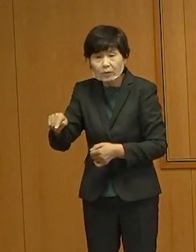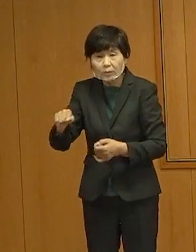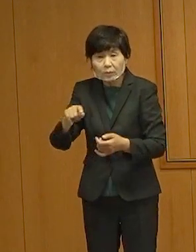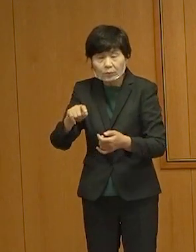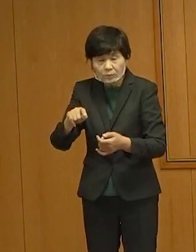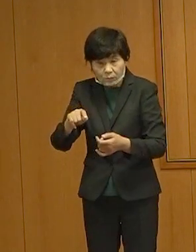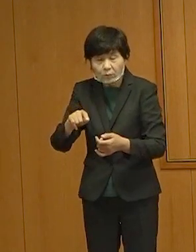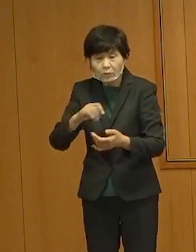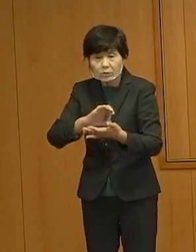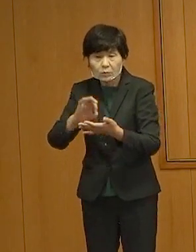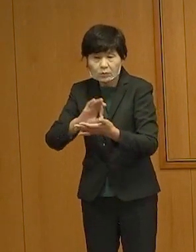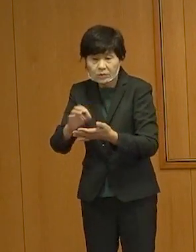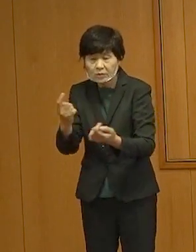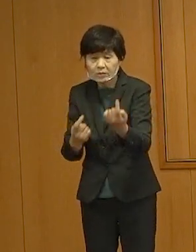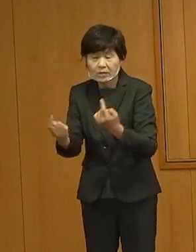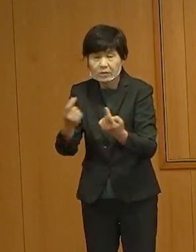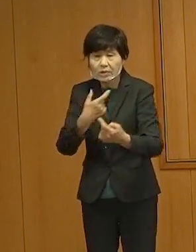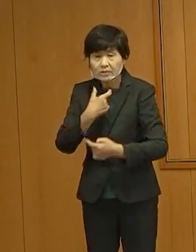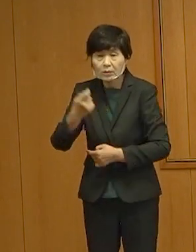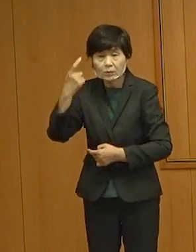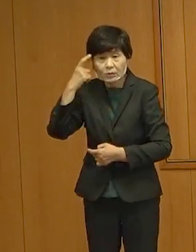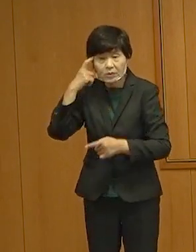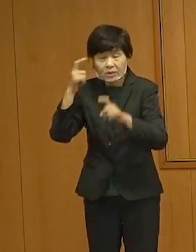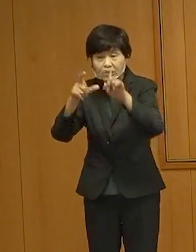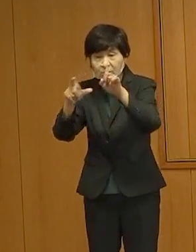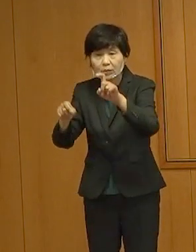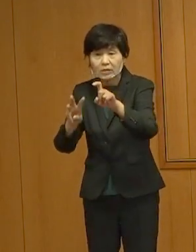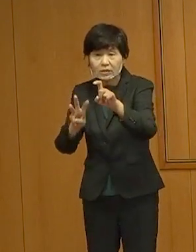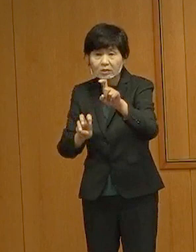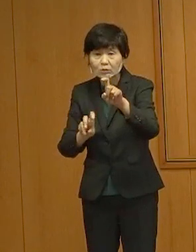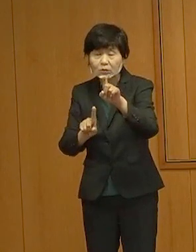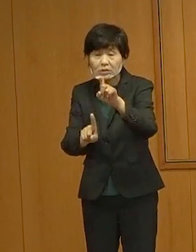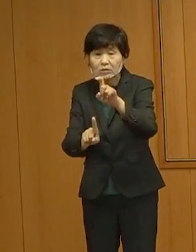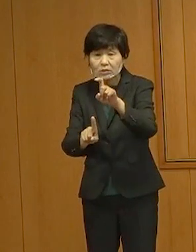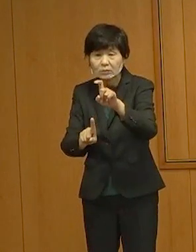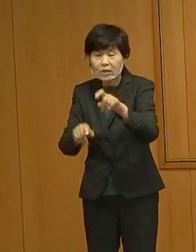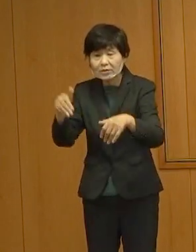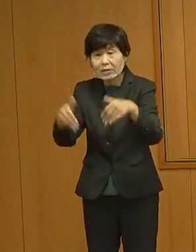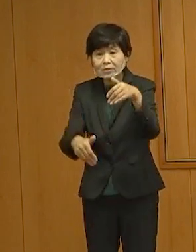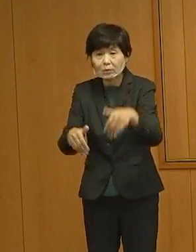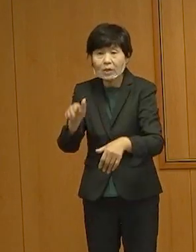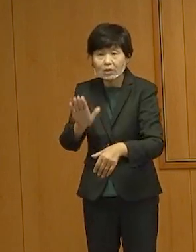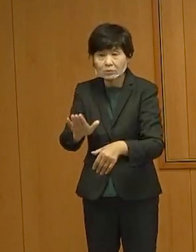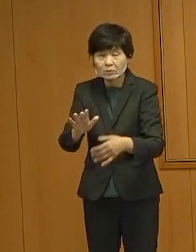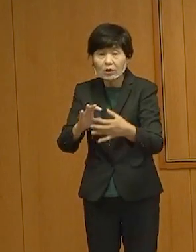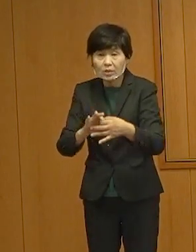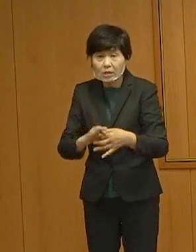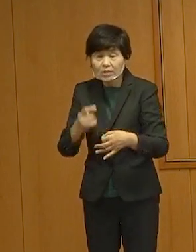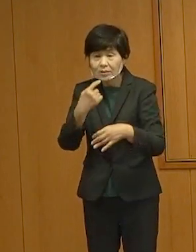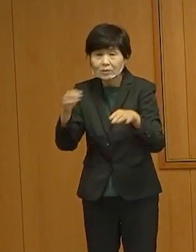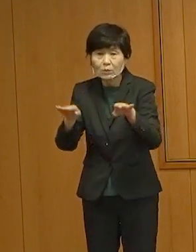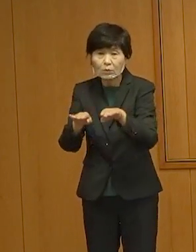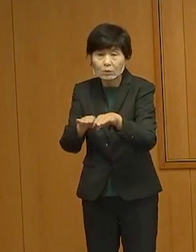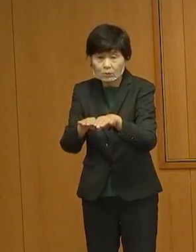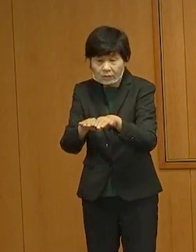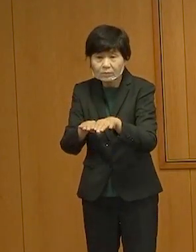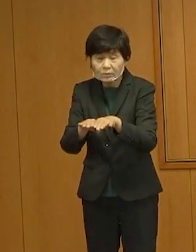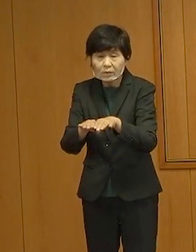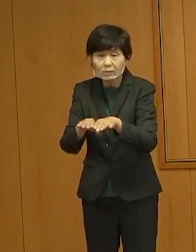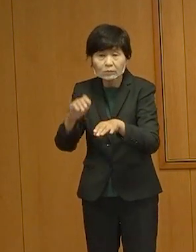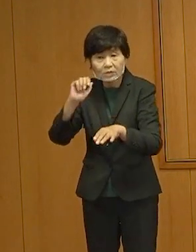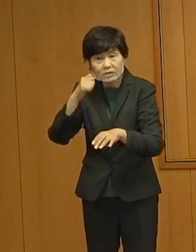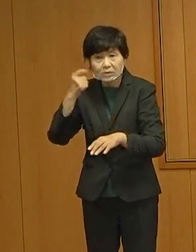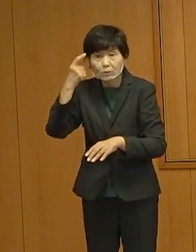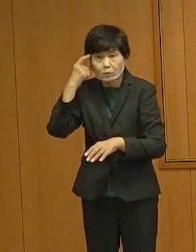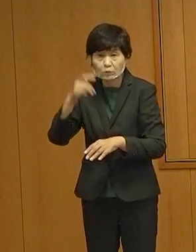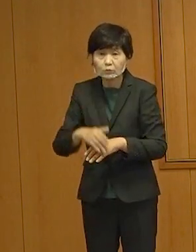えております。ただ10月の31日は選挙がございますので、日曜日はちょっと難しいというふうに思